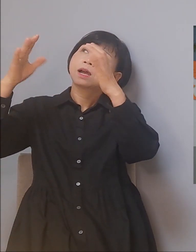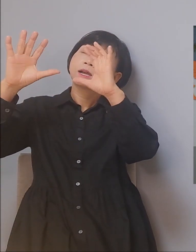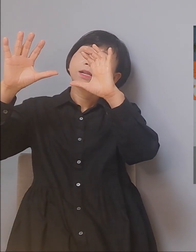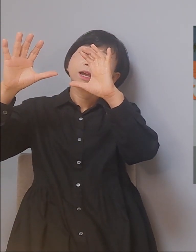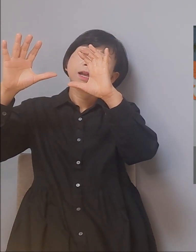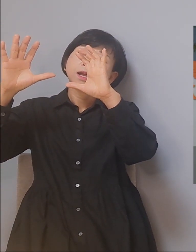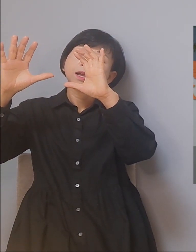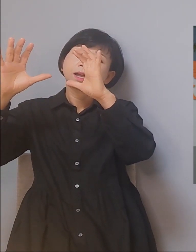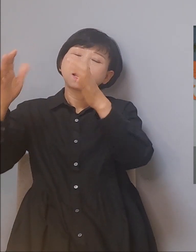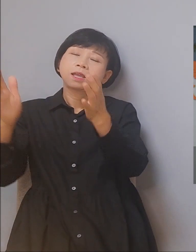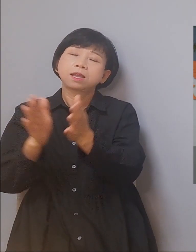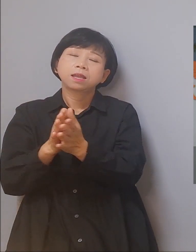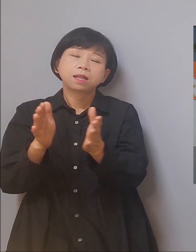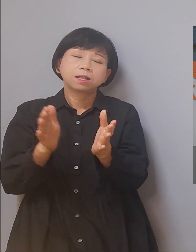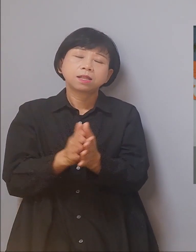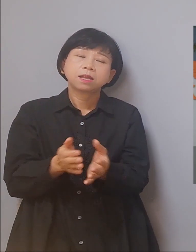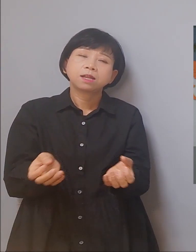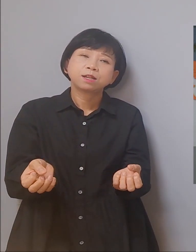하늘나라.